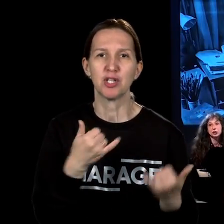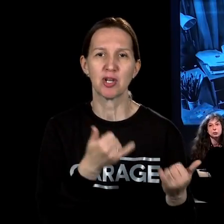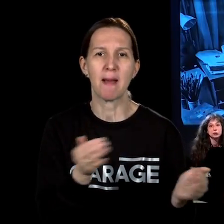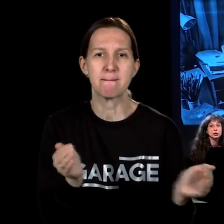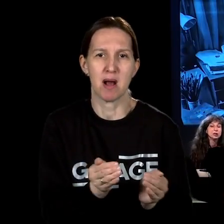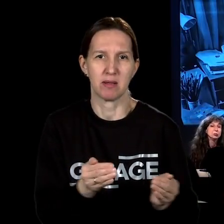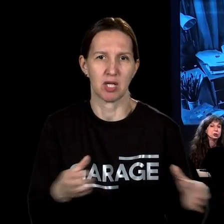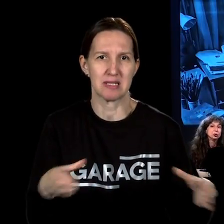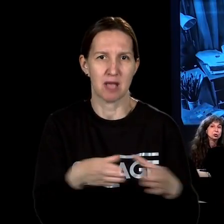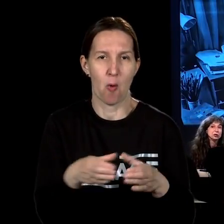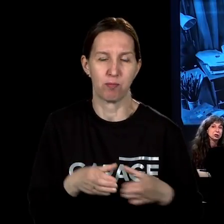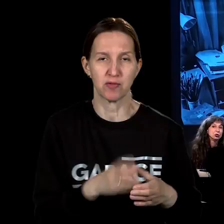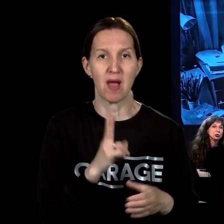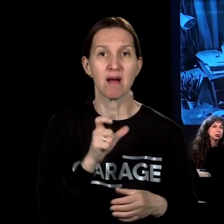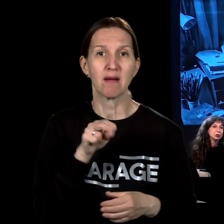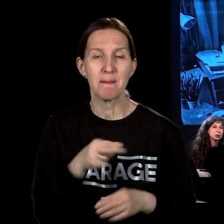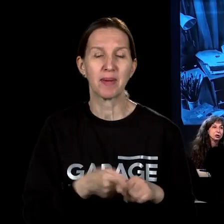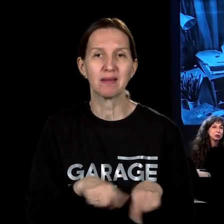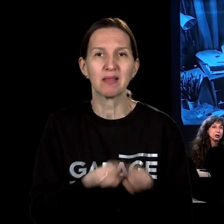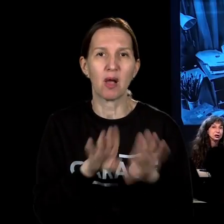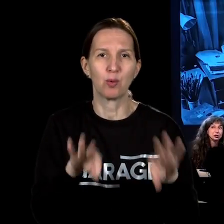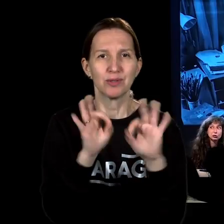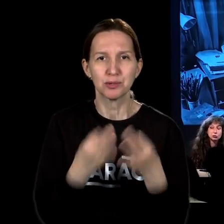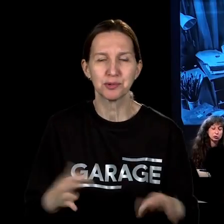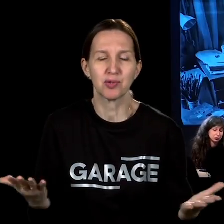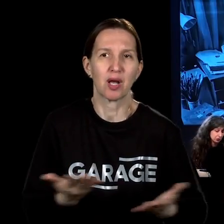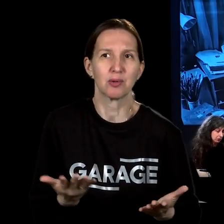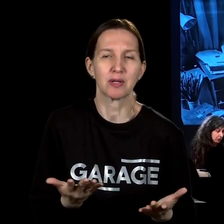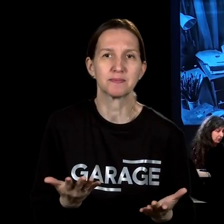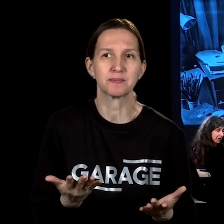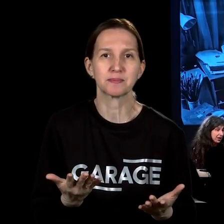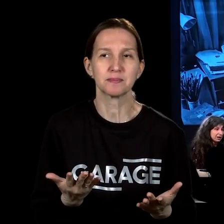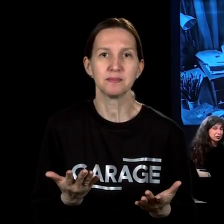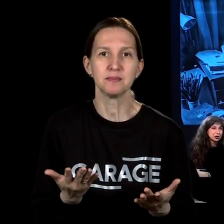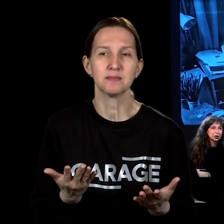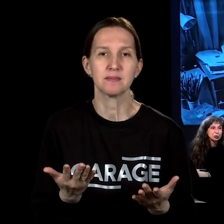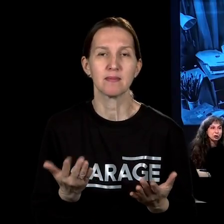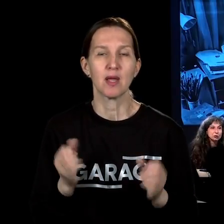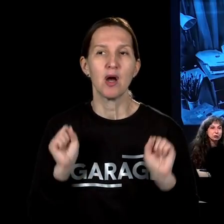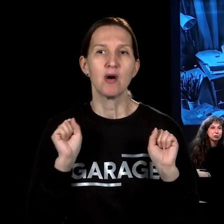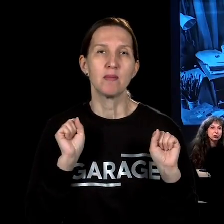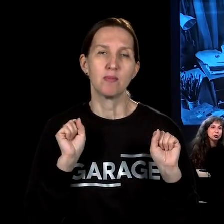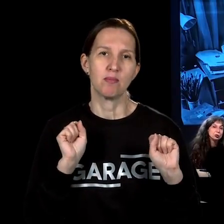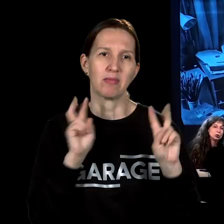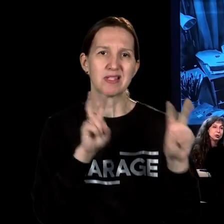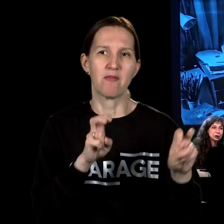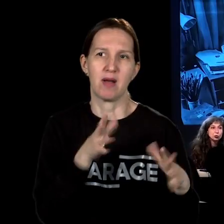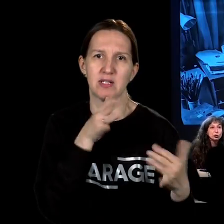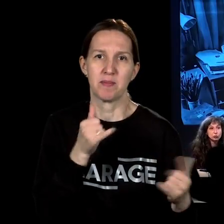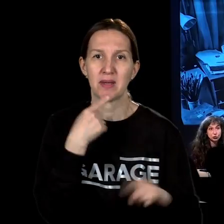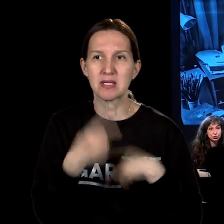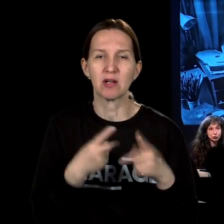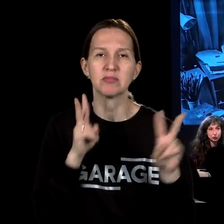общем, кэмп – это то, что, наверное, то искусство, которое является, вот, выражаясь более современным языком, это то, что